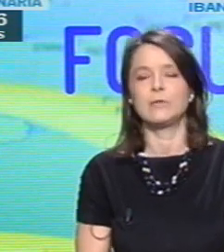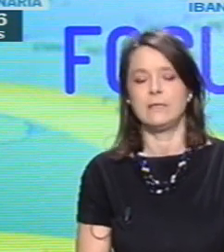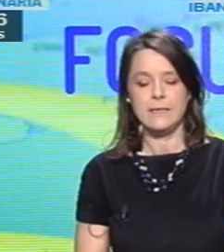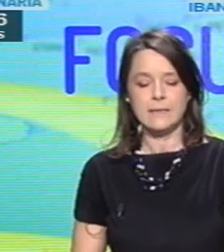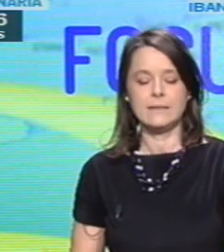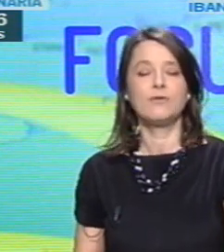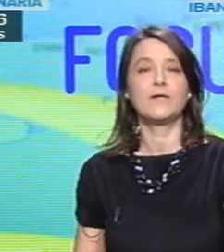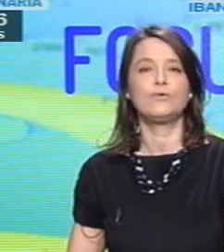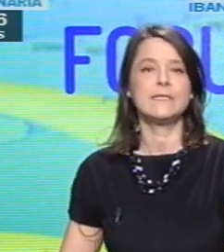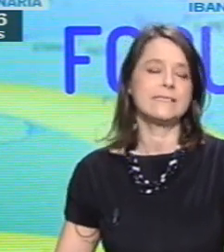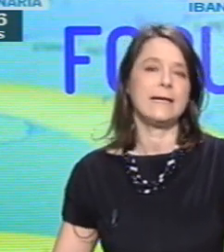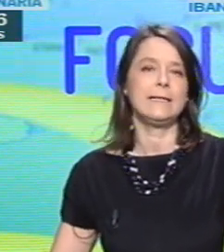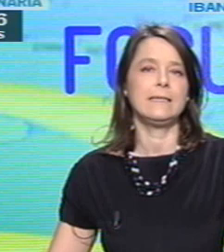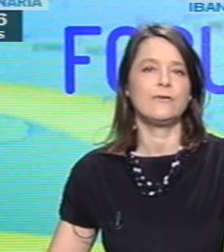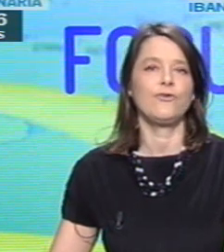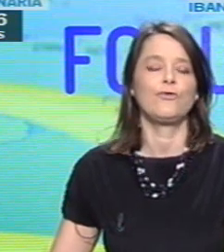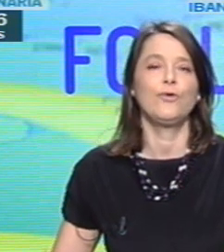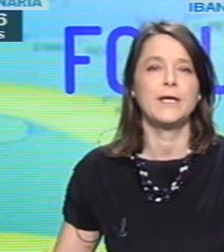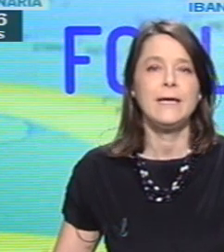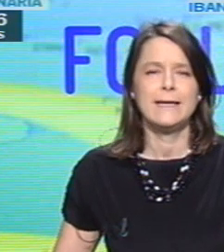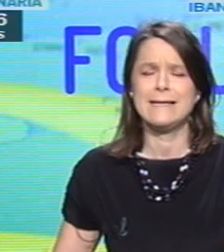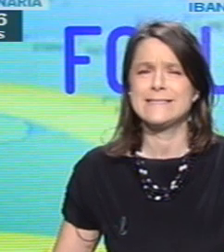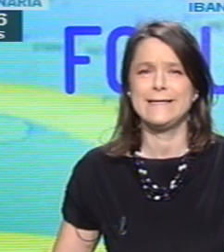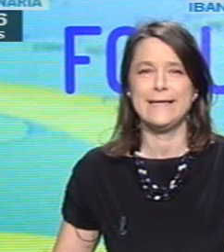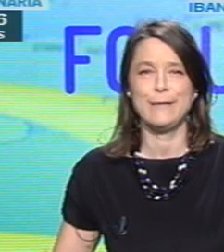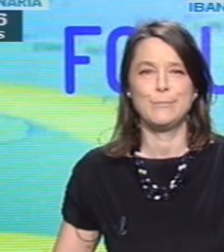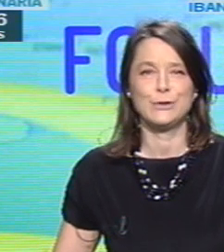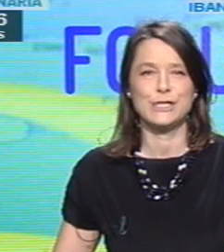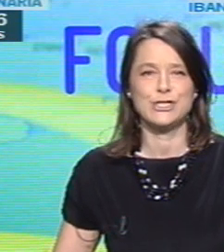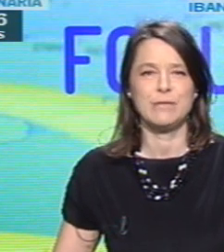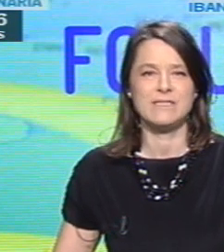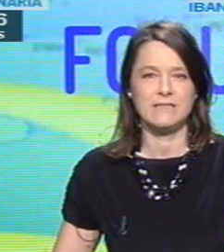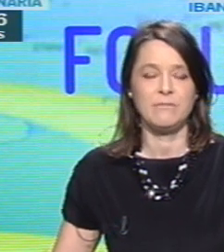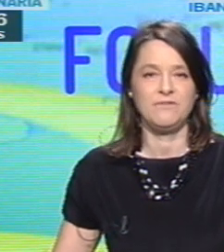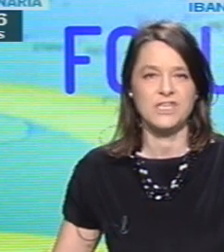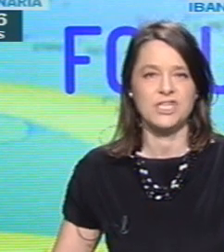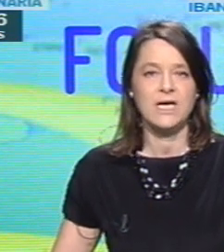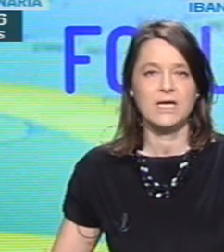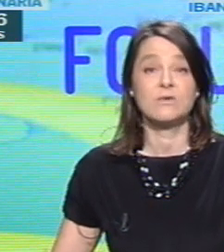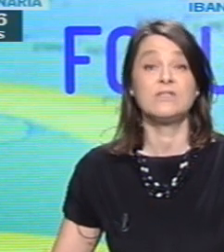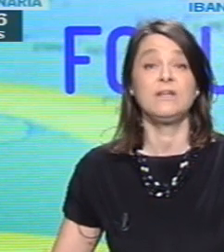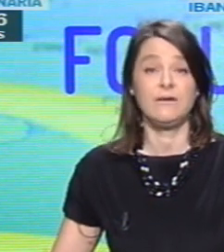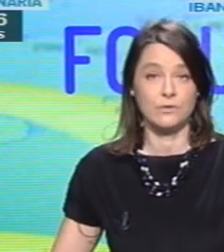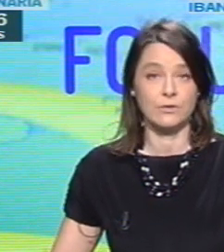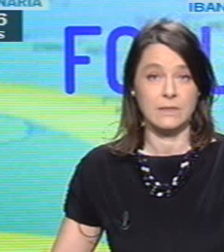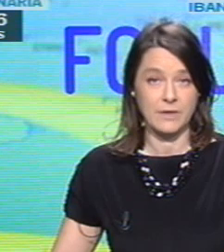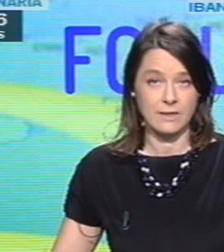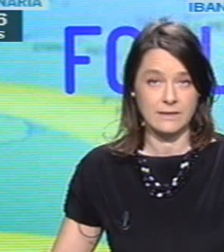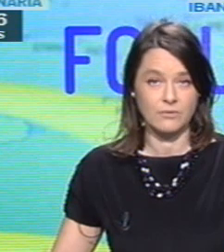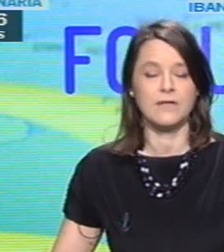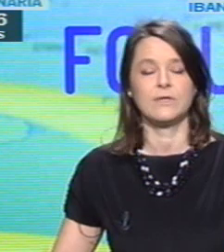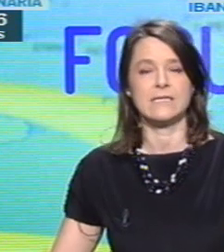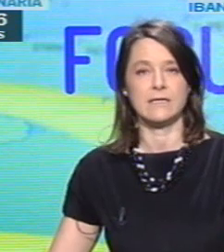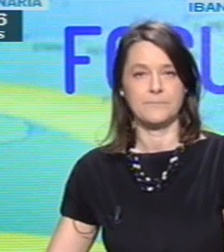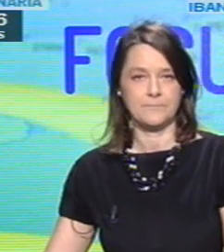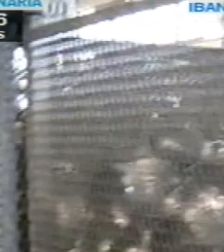da parte proprio del governatore Zaia e degli assessori Lanzarin e Bottacin. Ma sentiamo invece questione lavoro, le parole